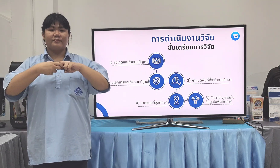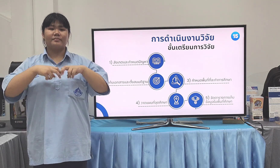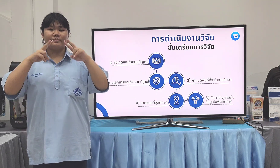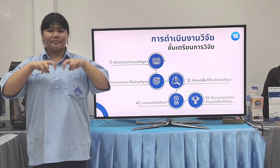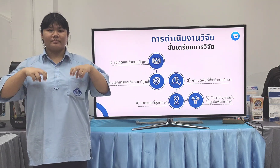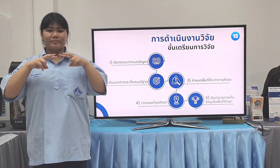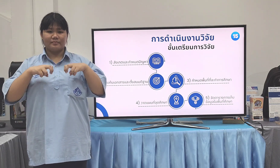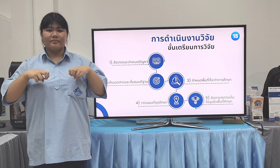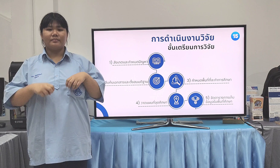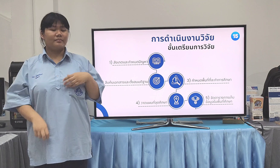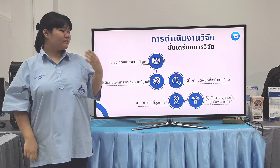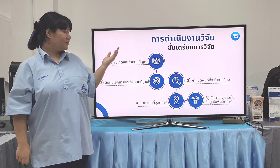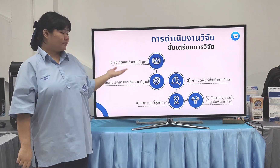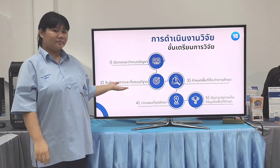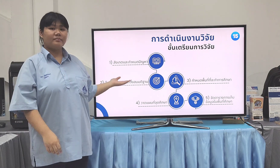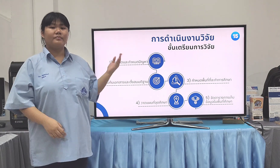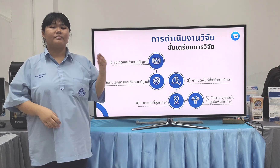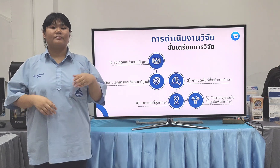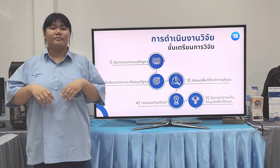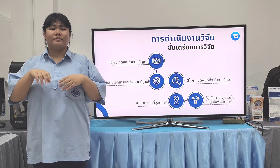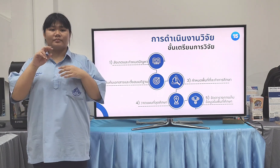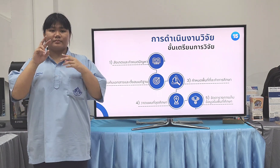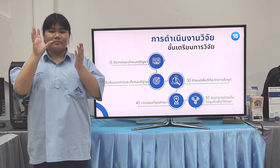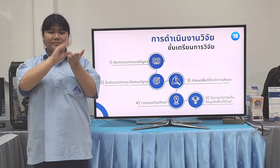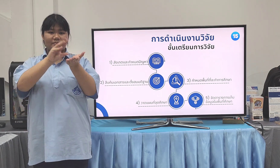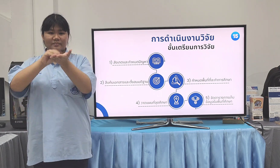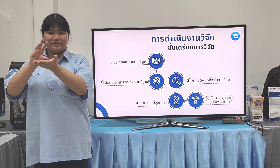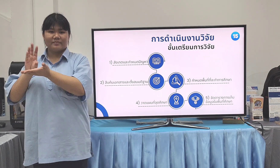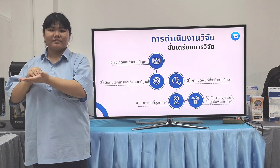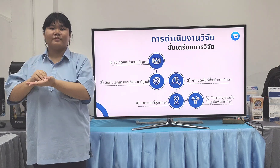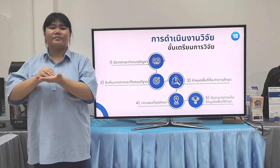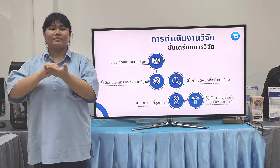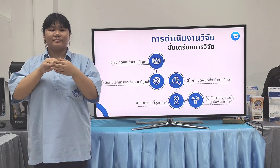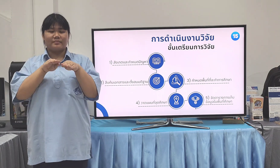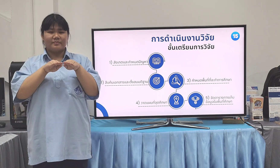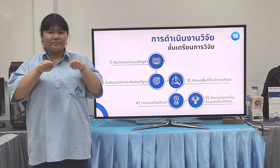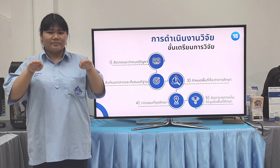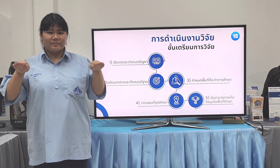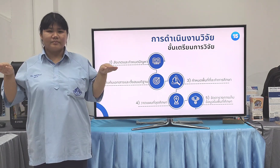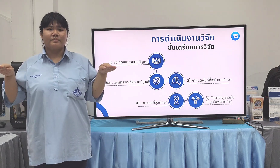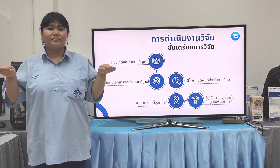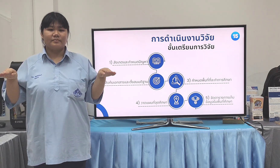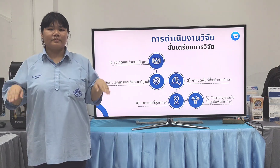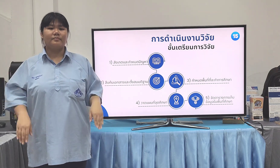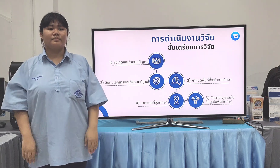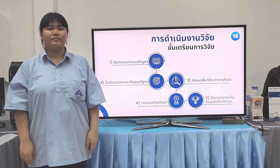สังเกตและกำหนดปัญหา 2สืบค้นเอกสารและตั้งสมมุติฐาน